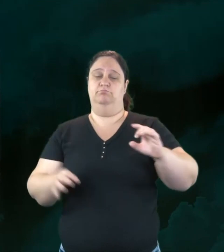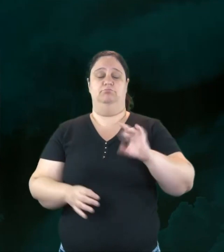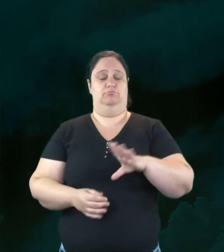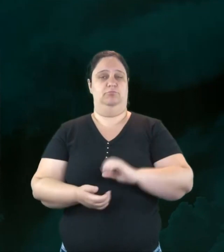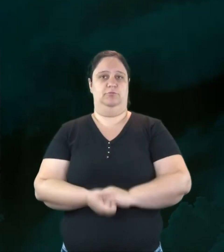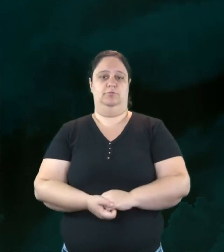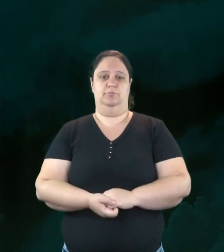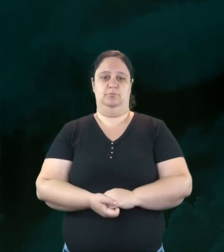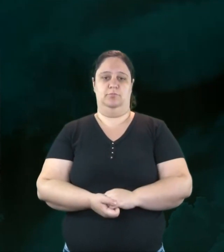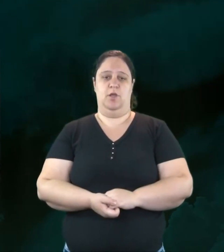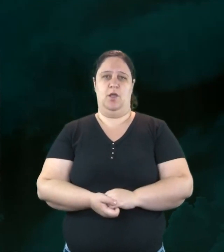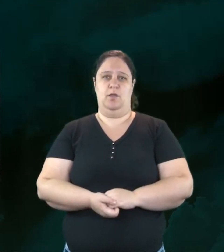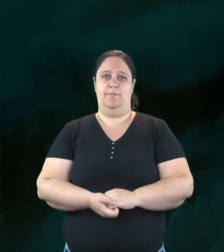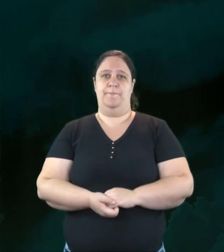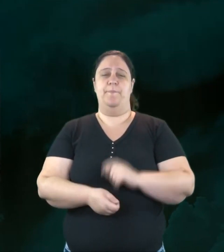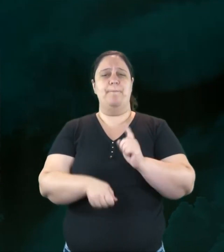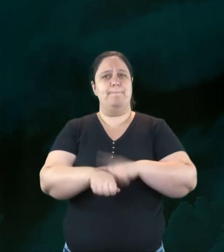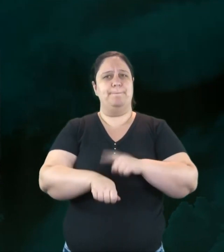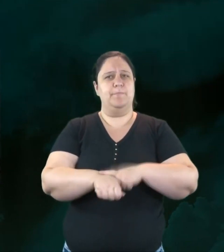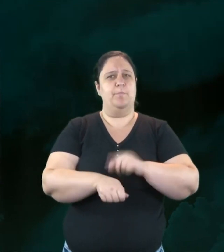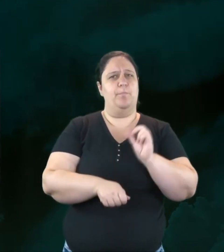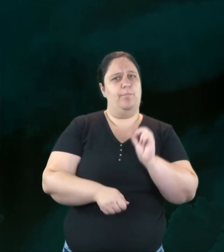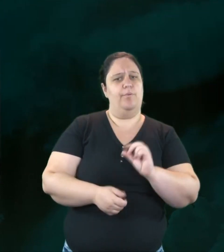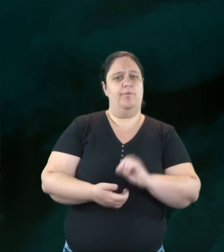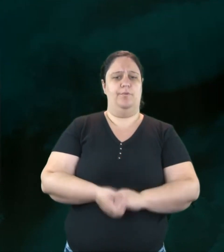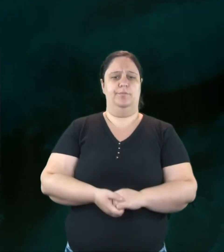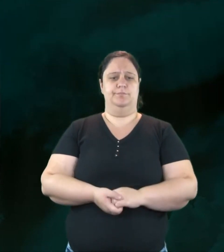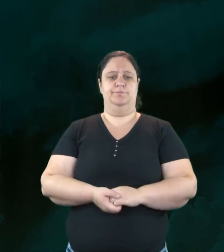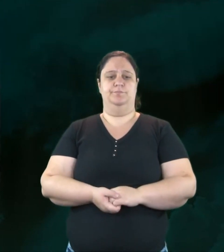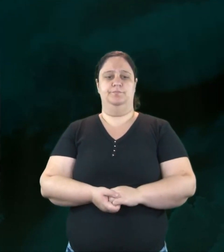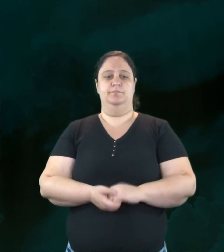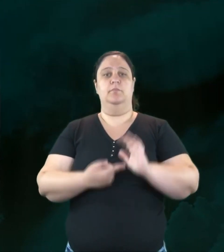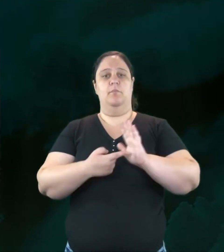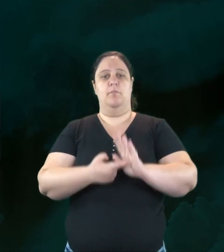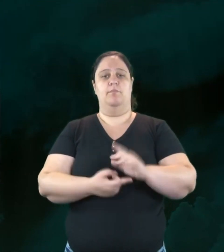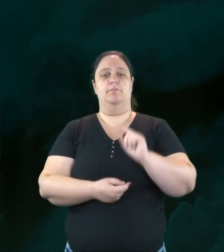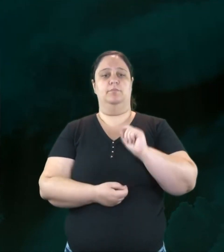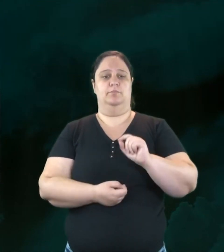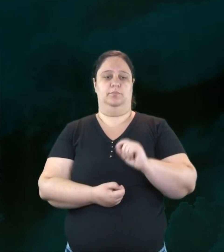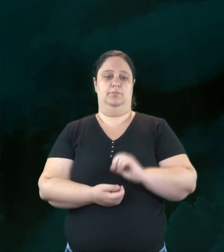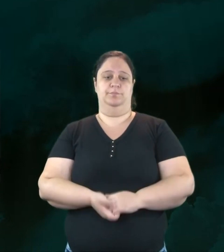depois, né, do dilúvio. Né? Aqui mostra,